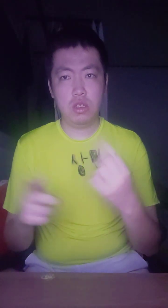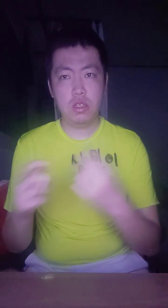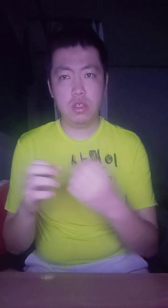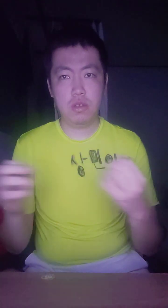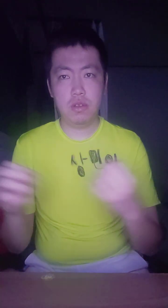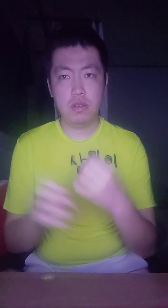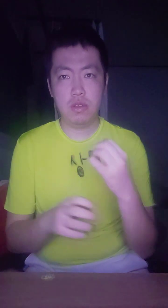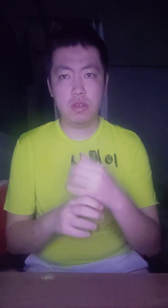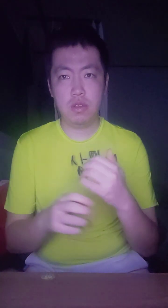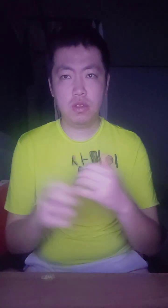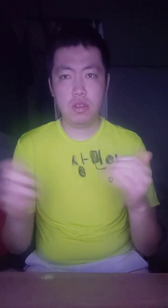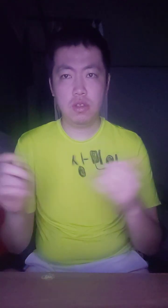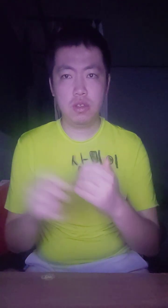이상 나왔다는 얘기도 들었습니다.